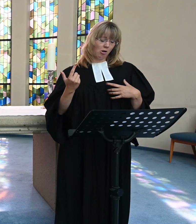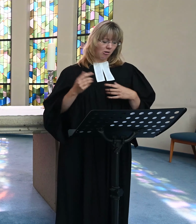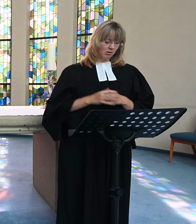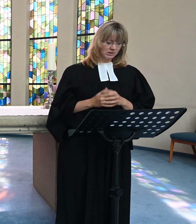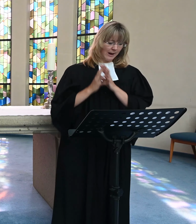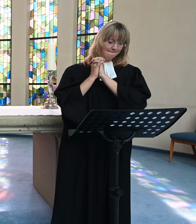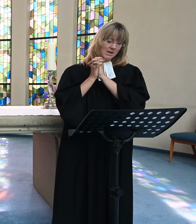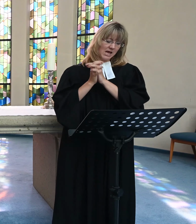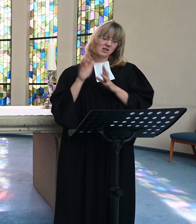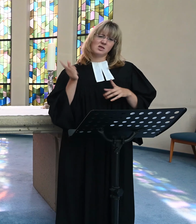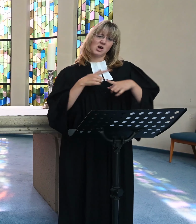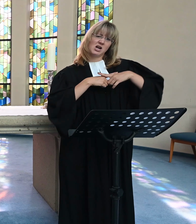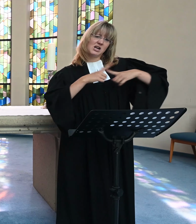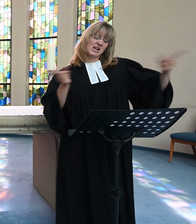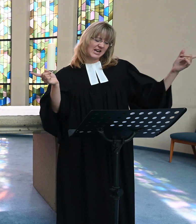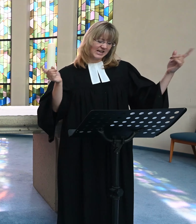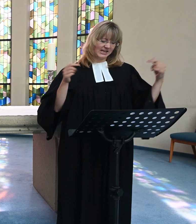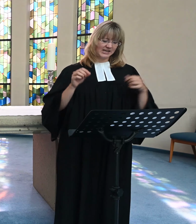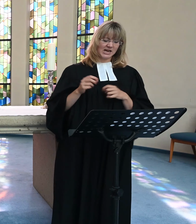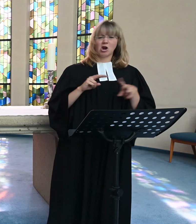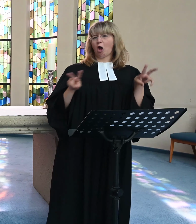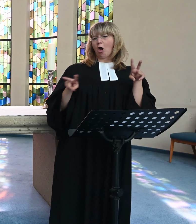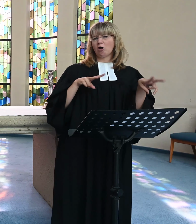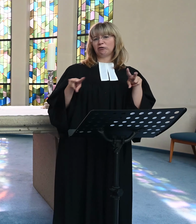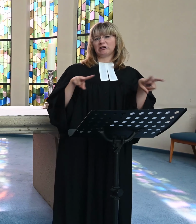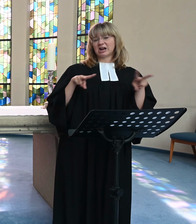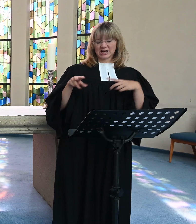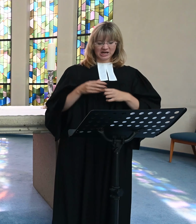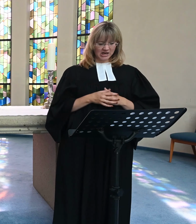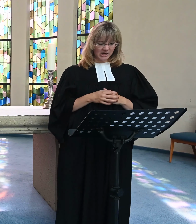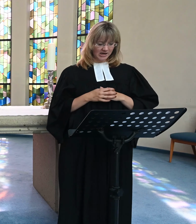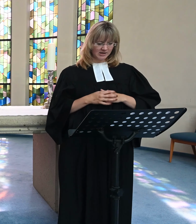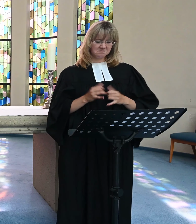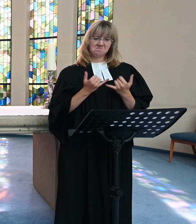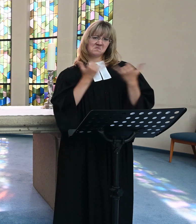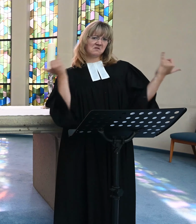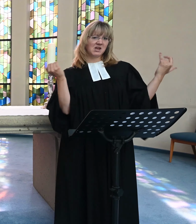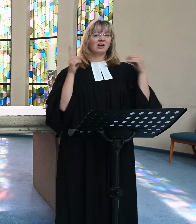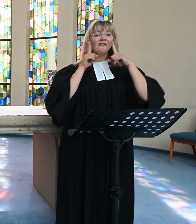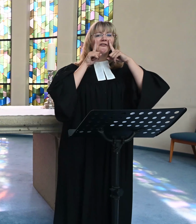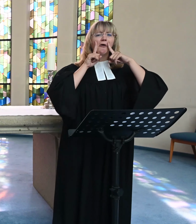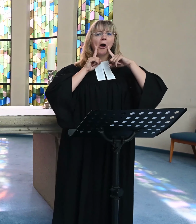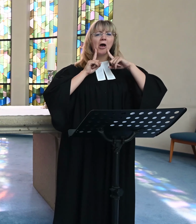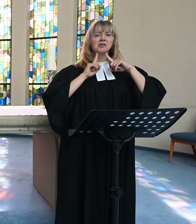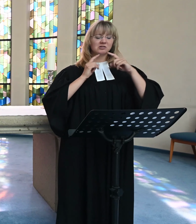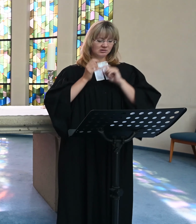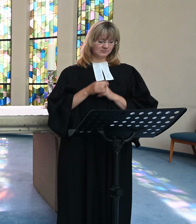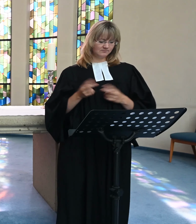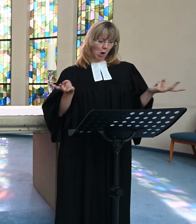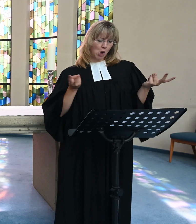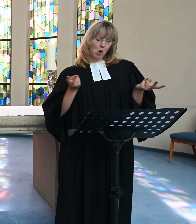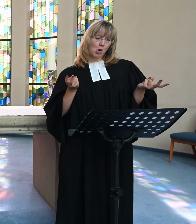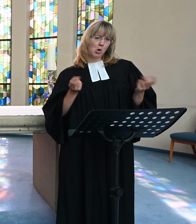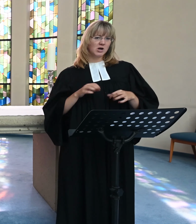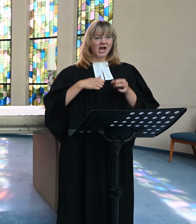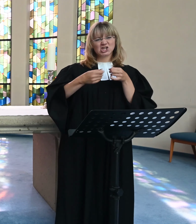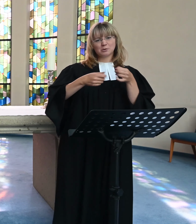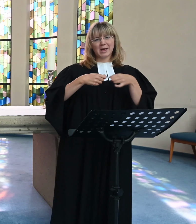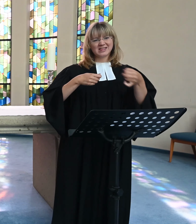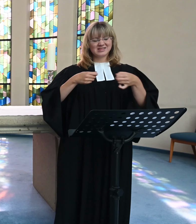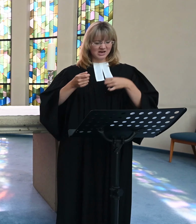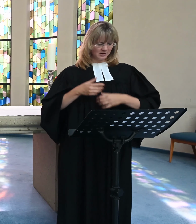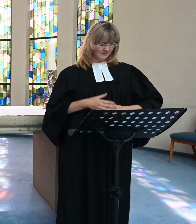Es geht tatsächlich auch um aktives Tun. Und es soll im Verborgenen geschehen, ebenso wie